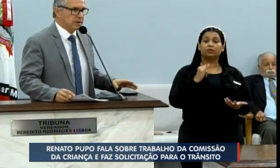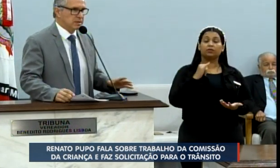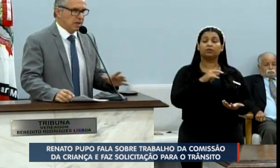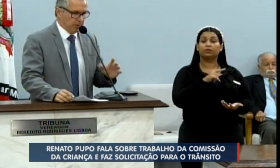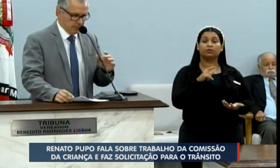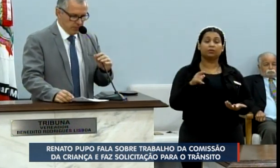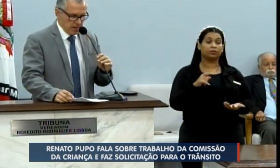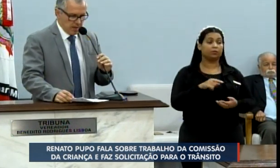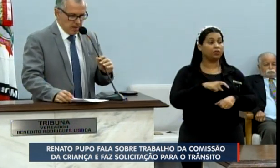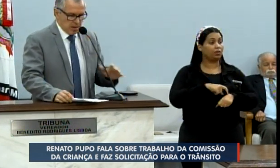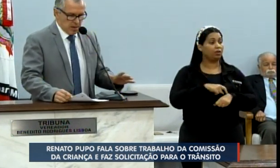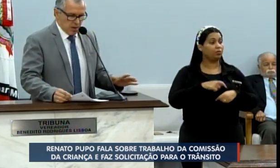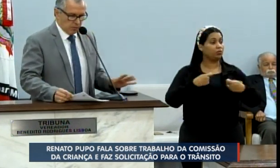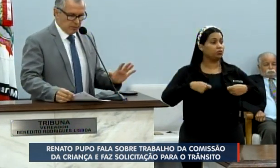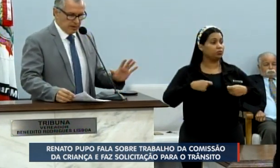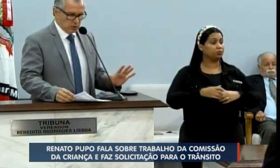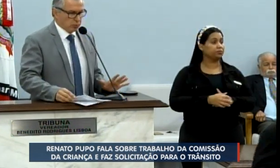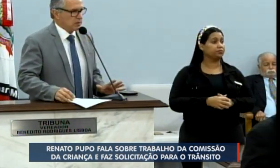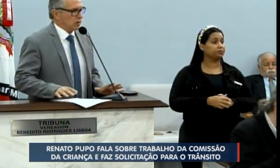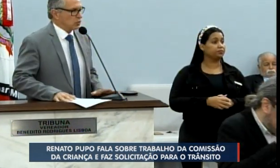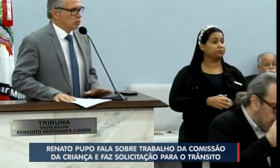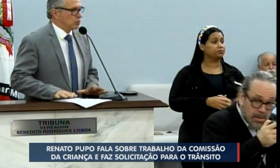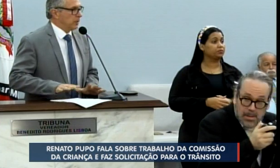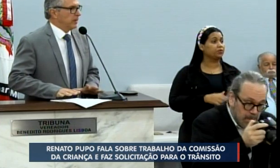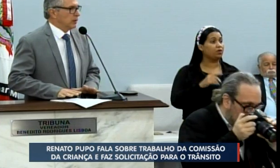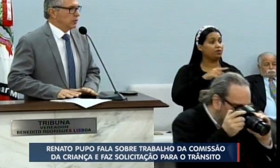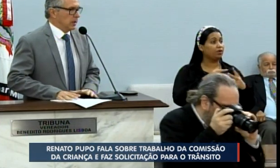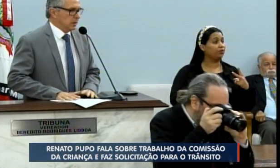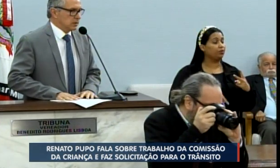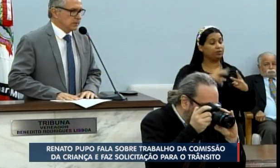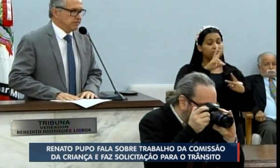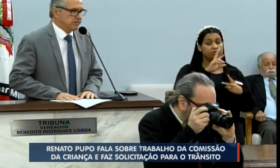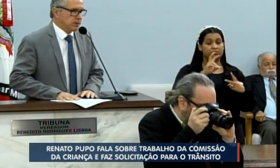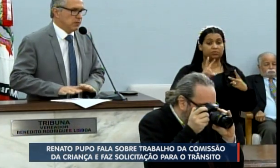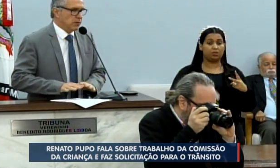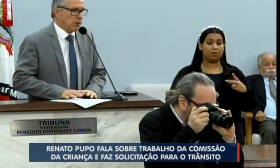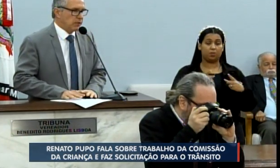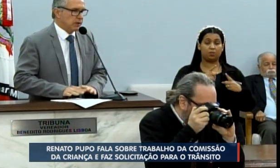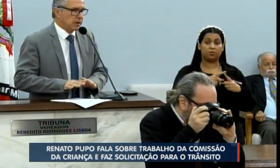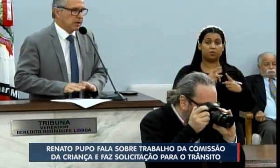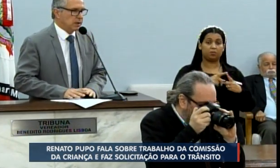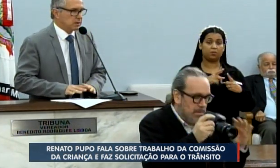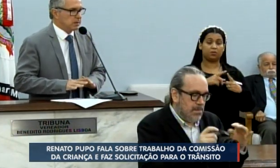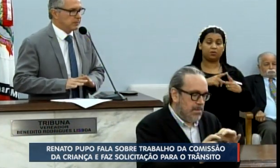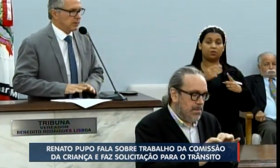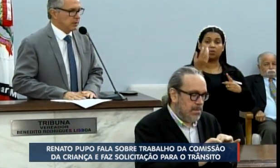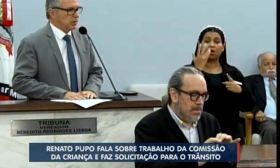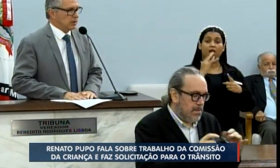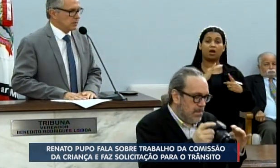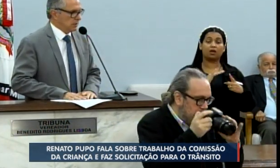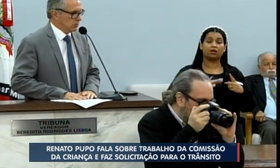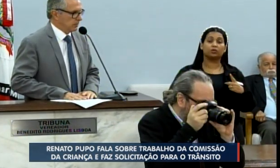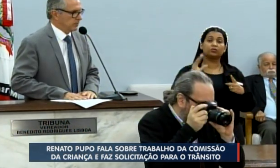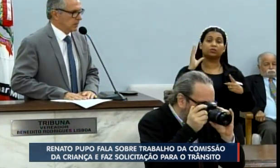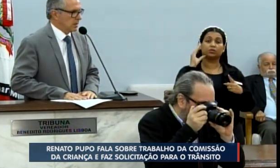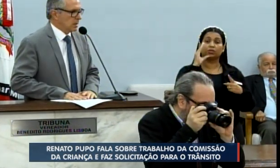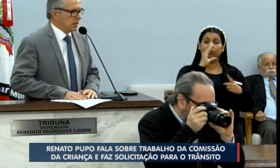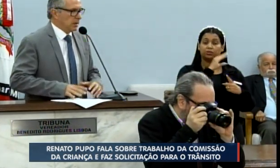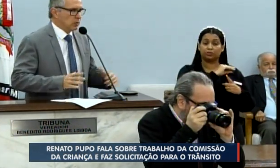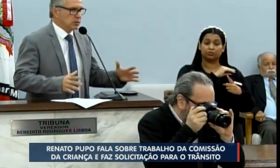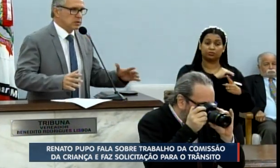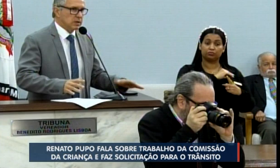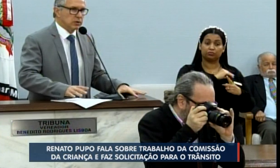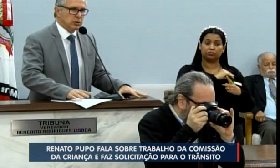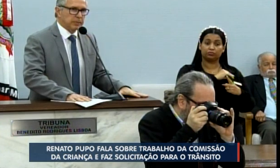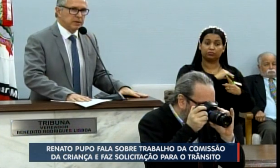tempo necessário. Eu vou falar de dois assuntos. O primeiro deles envolve criança e adolescente.